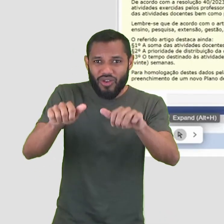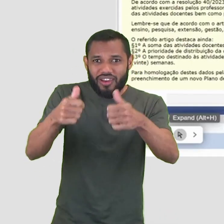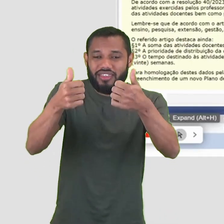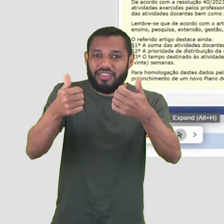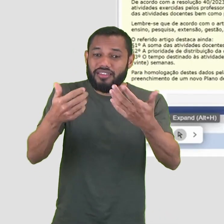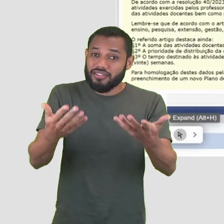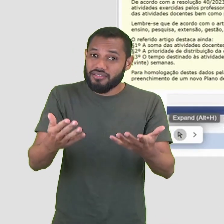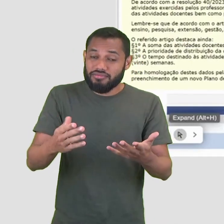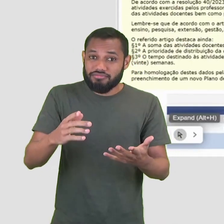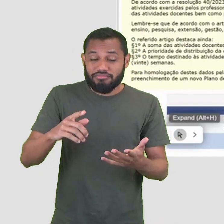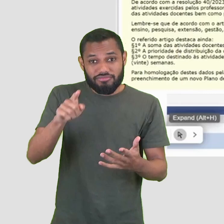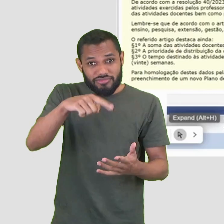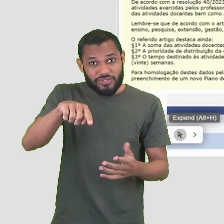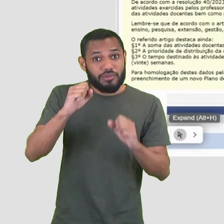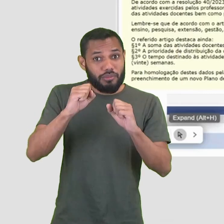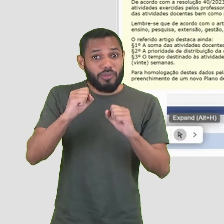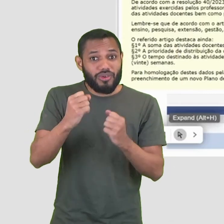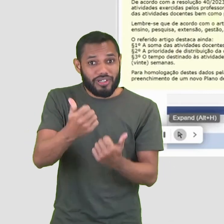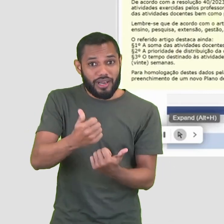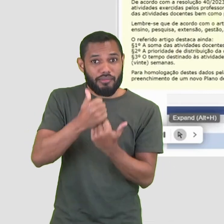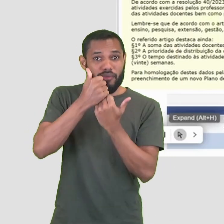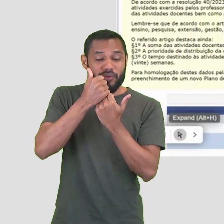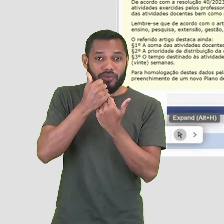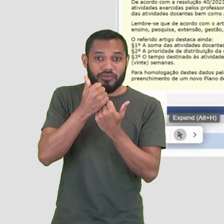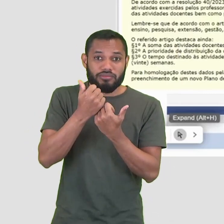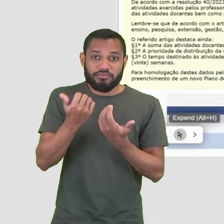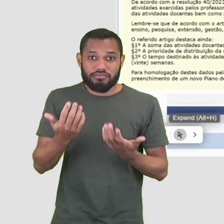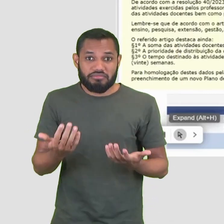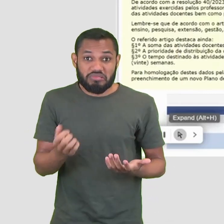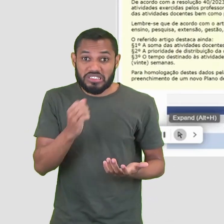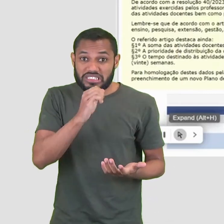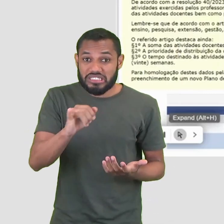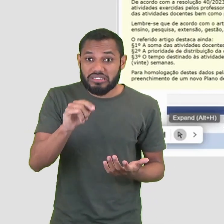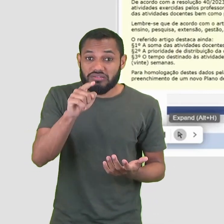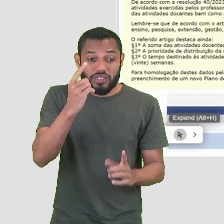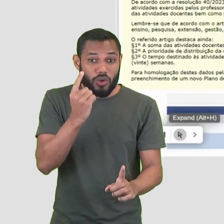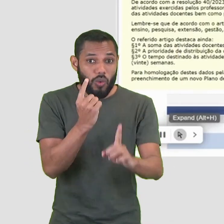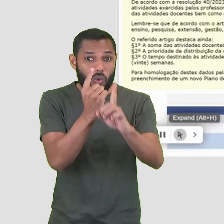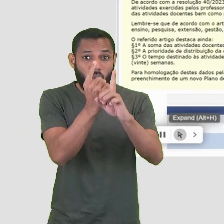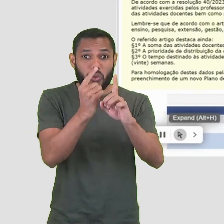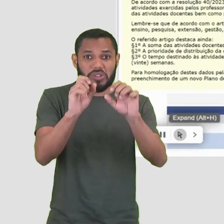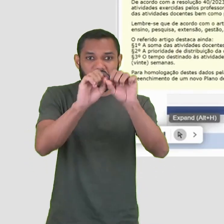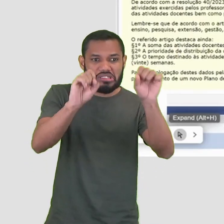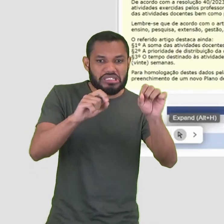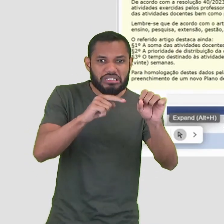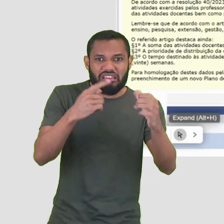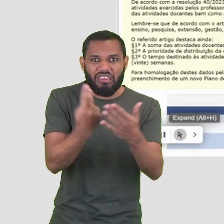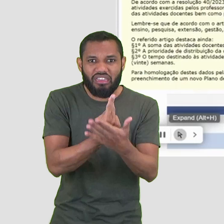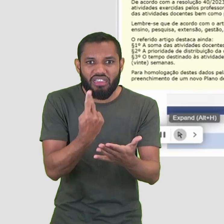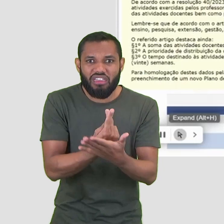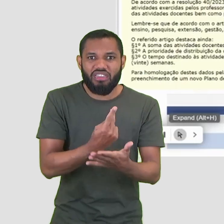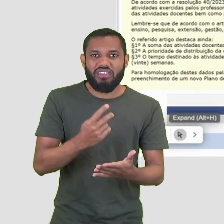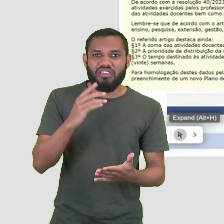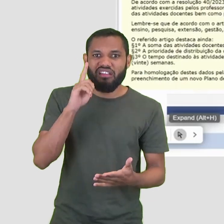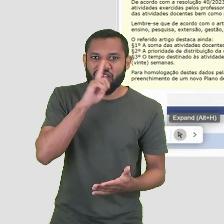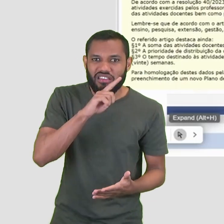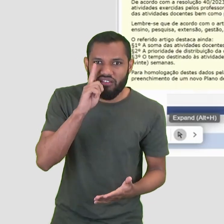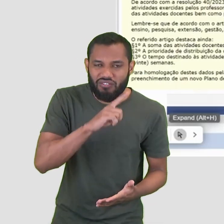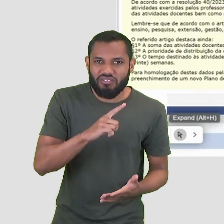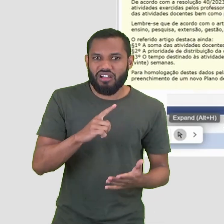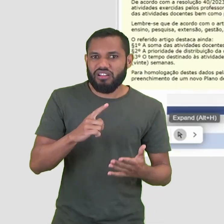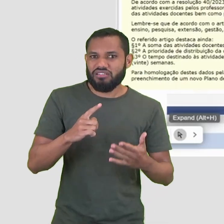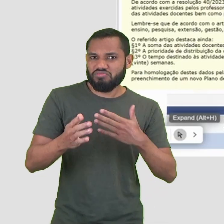os docentes. Caso, né, tenha qualquer inconsistência ou mau funcionamento, a gente solicita que